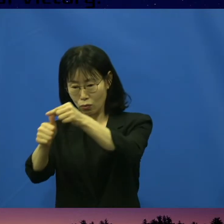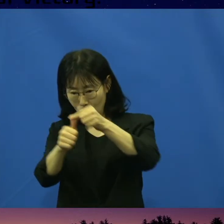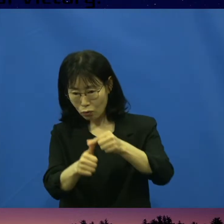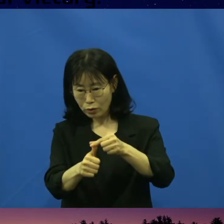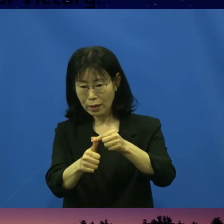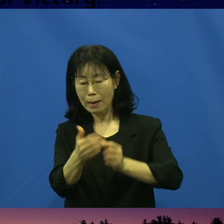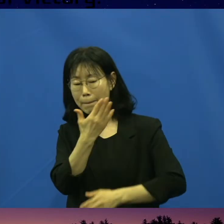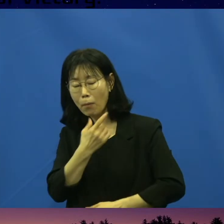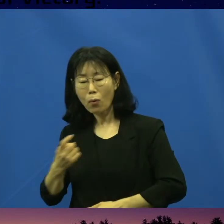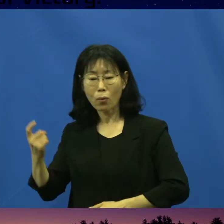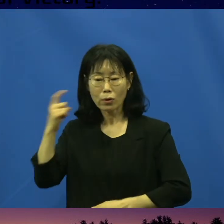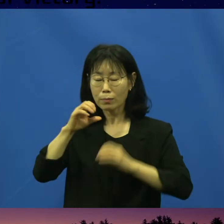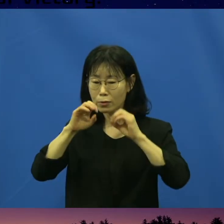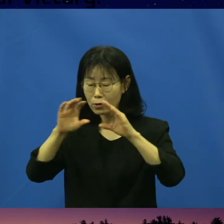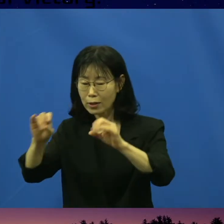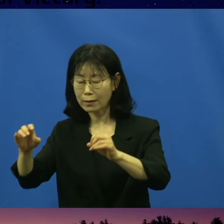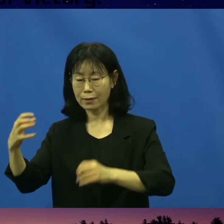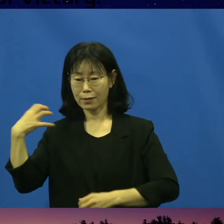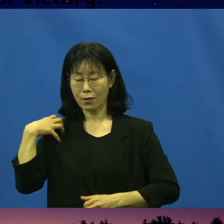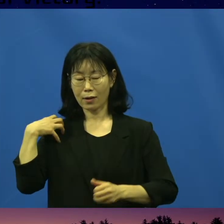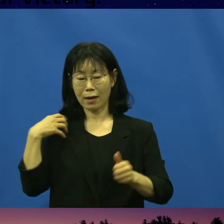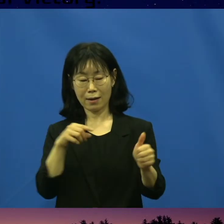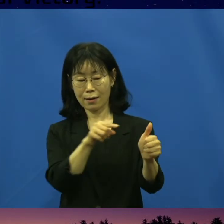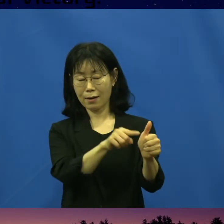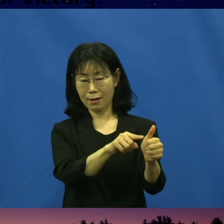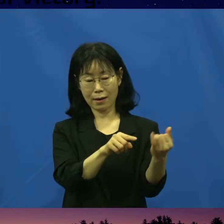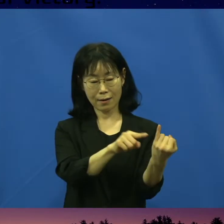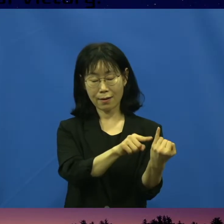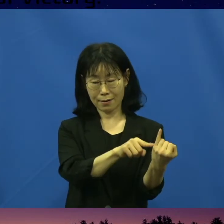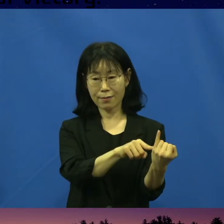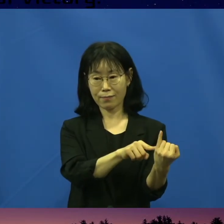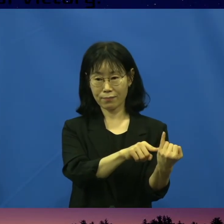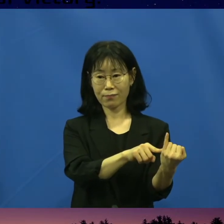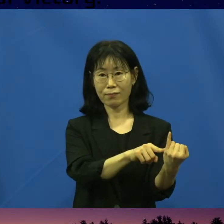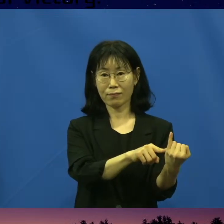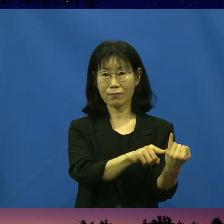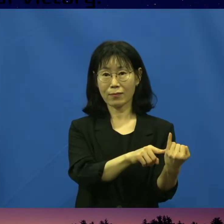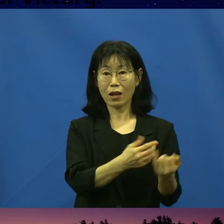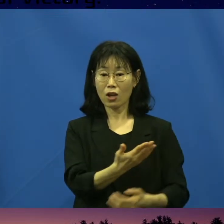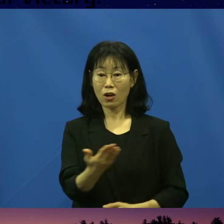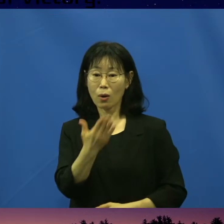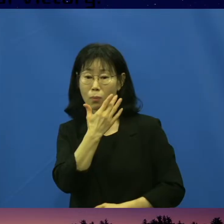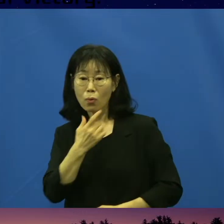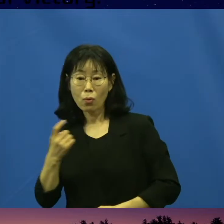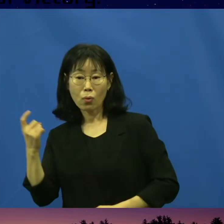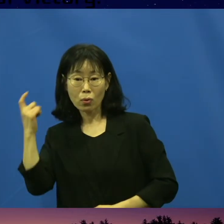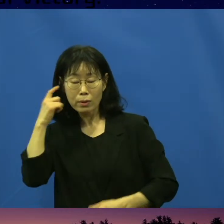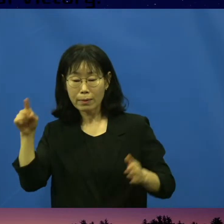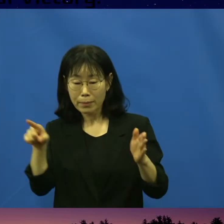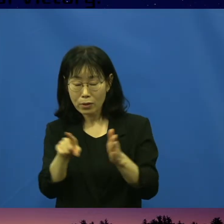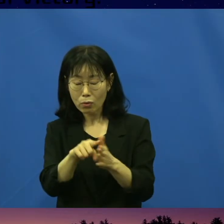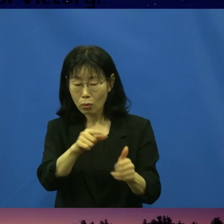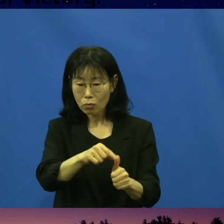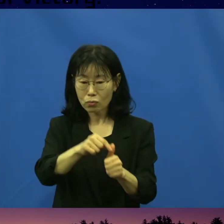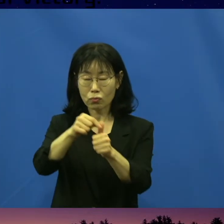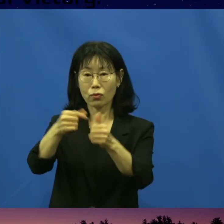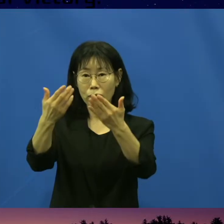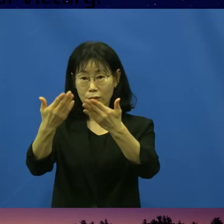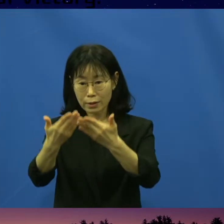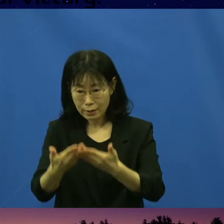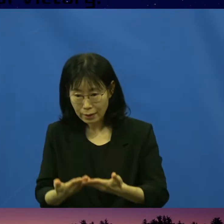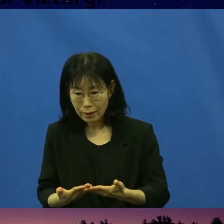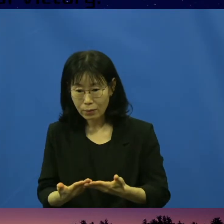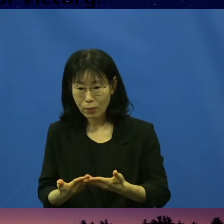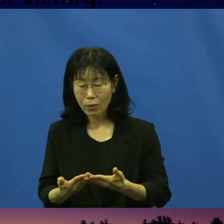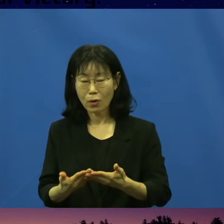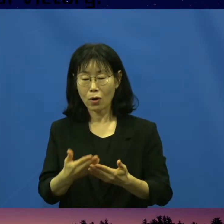그러니까 여러분, 오늘 우리가 복음을 가지고 있다는 것, 복음을 믿고 구원을 얻고 이 복음을 가지고 산다는 게